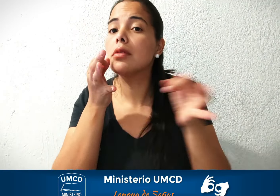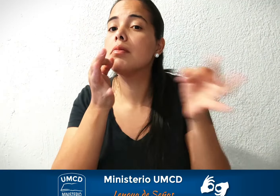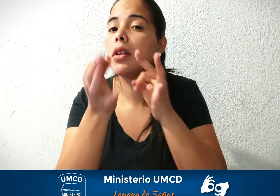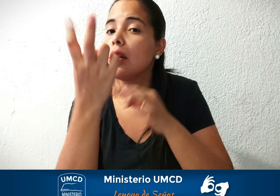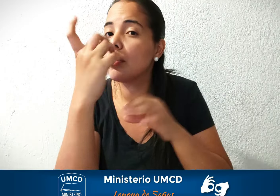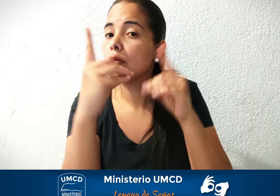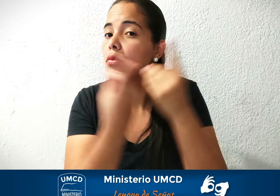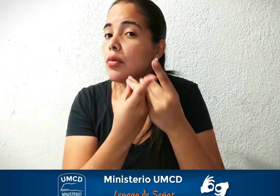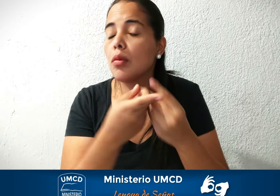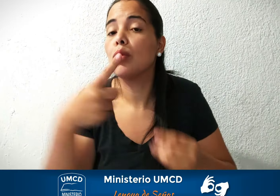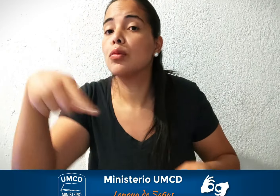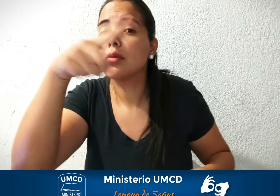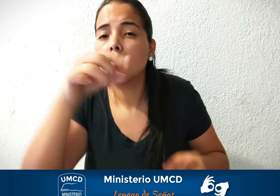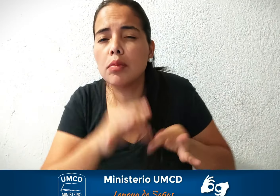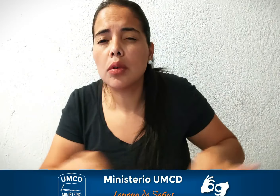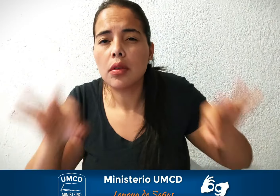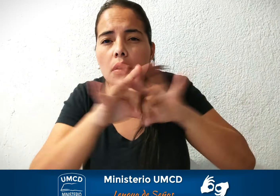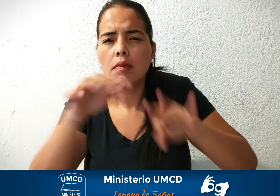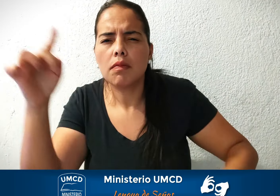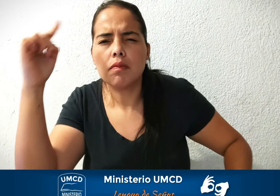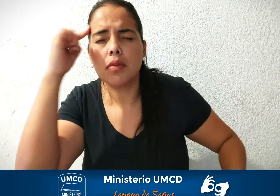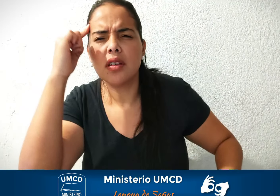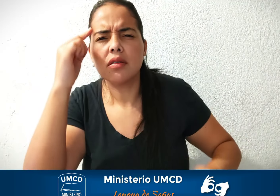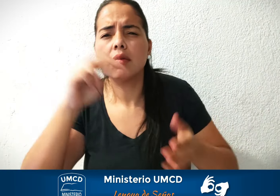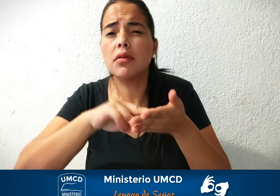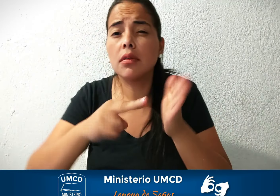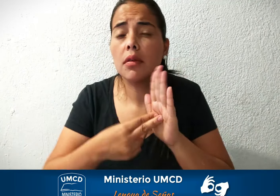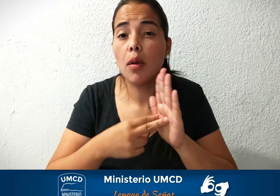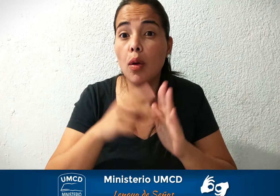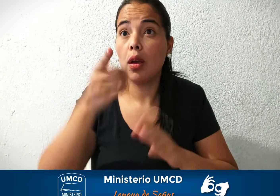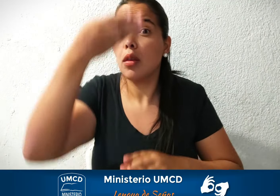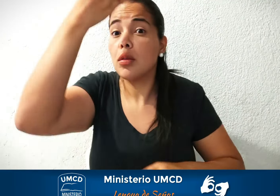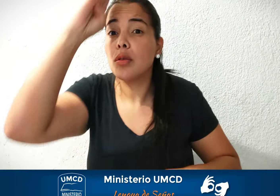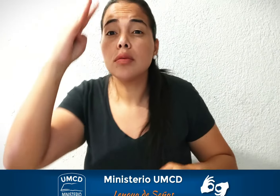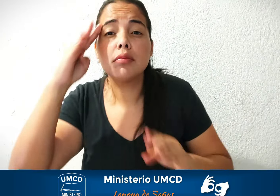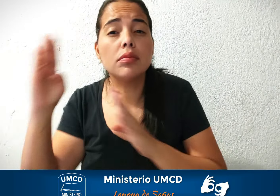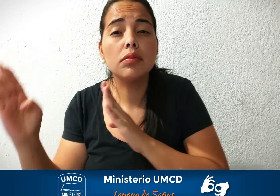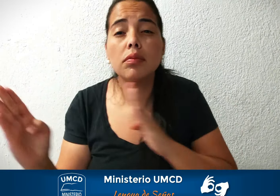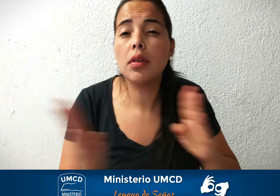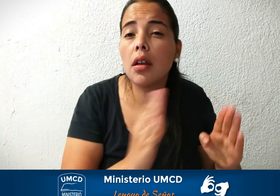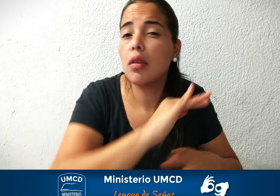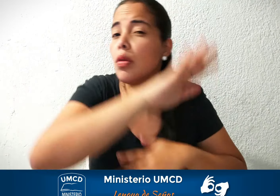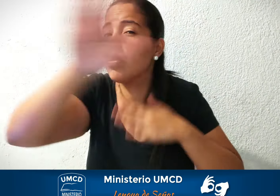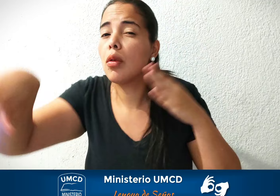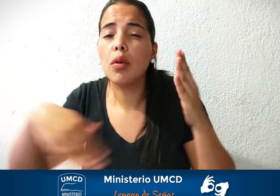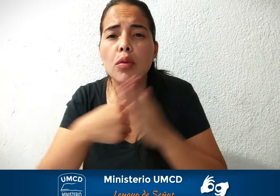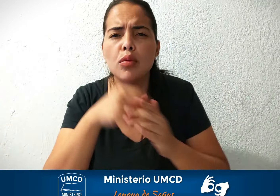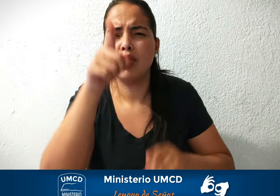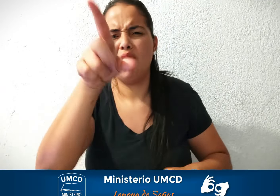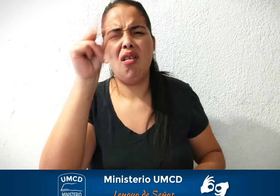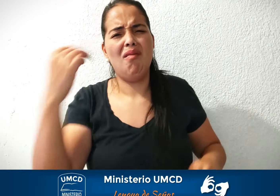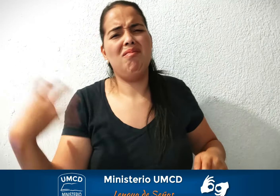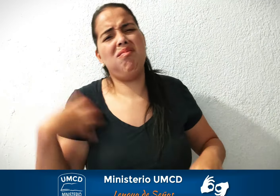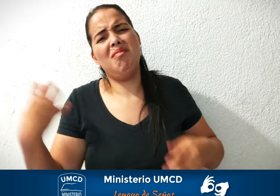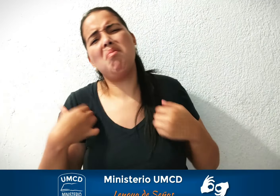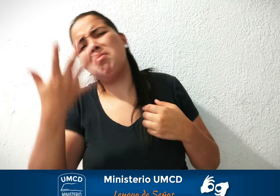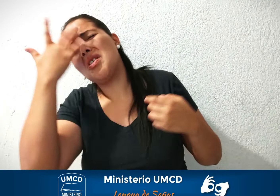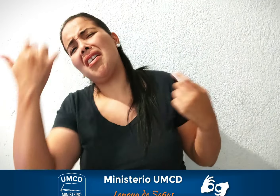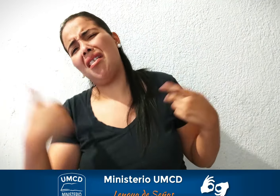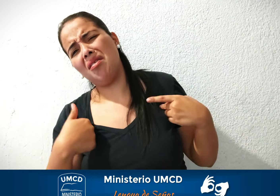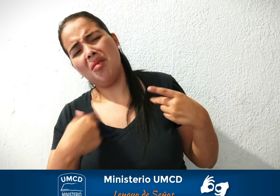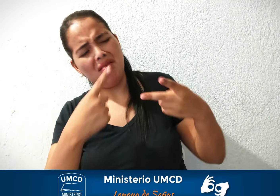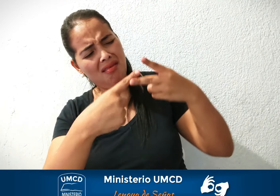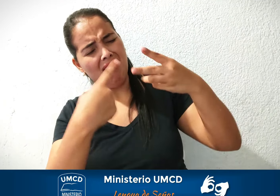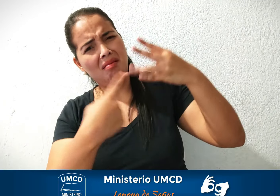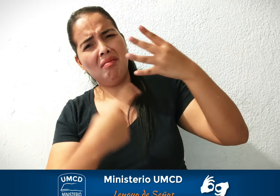muy especial, no solamente para la vida de los apóstoles, sino para todo el ministerio de Jesús, para muchas